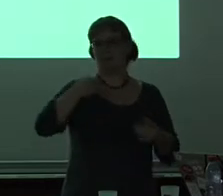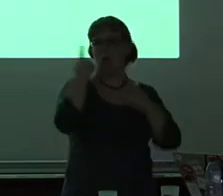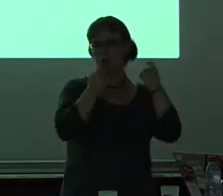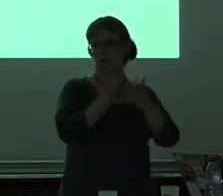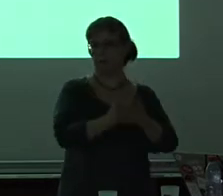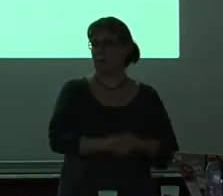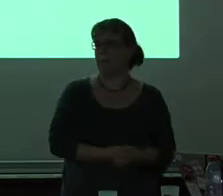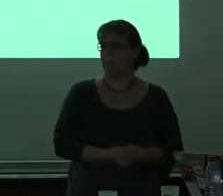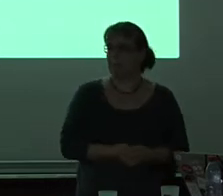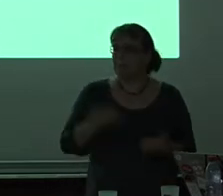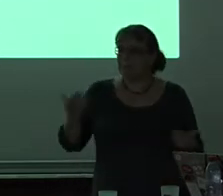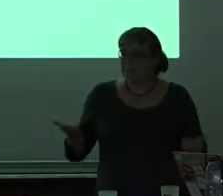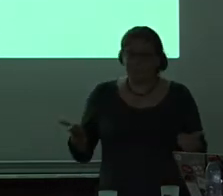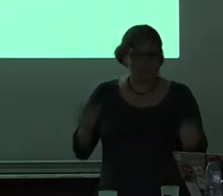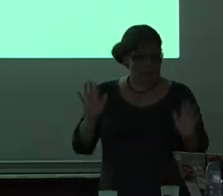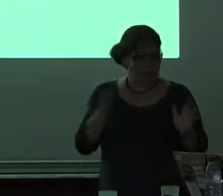j'aimerais vous expliquer pourquoi,